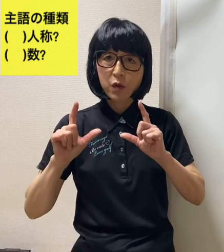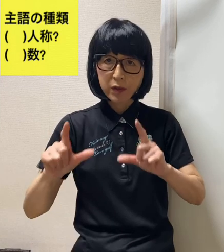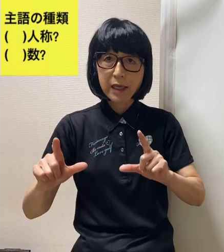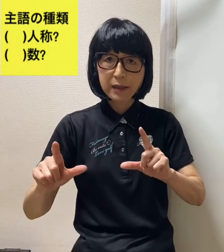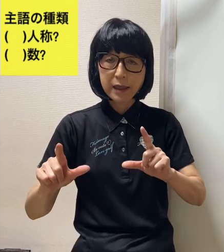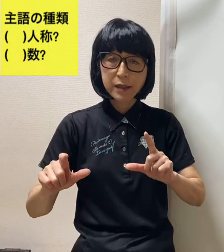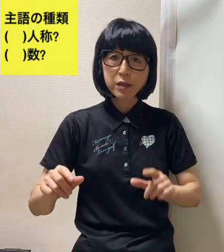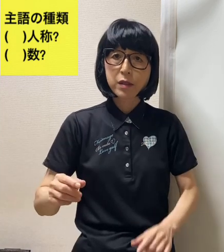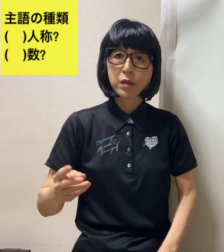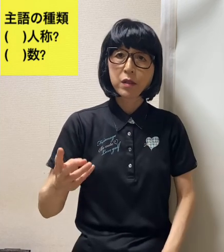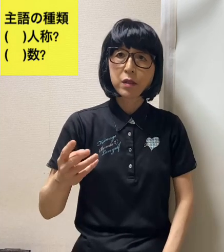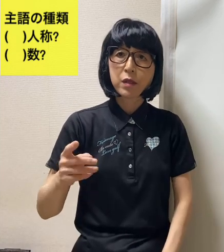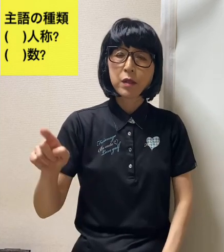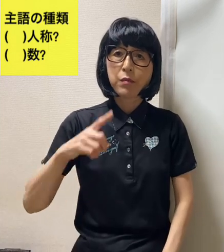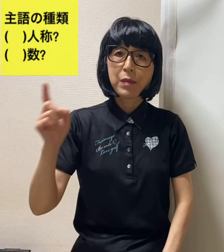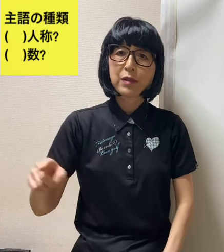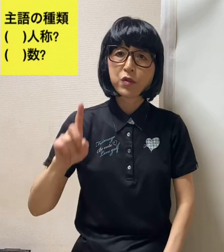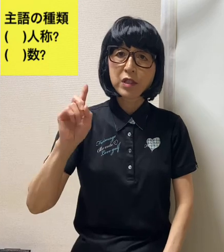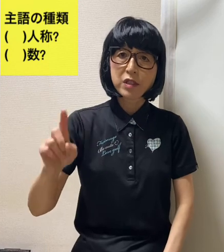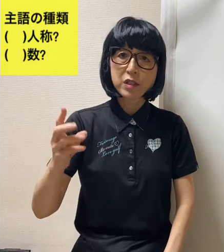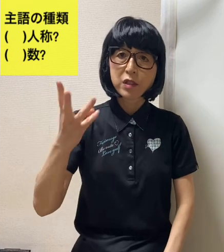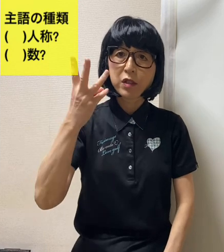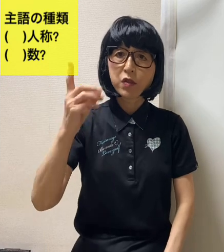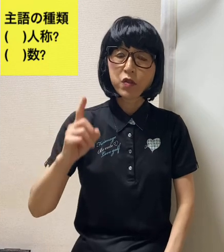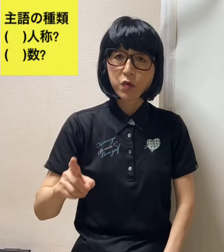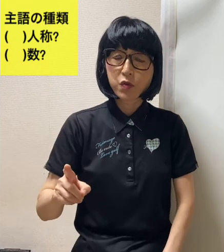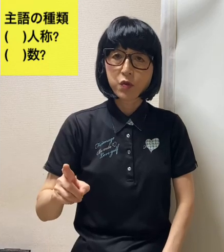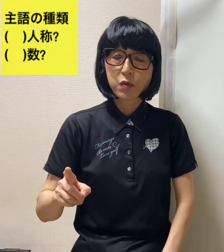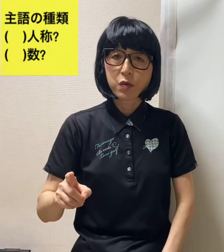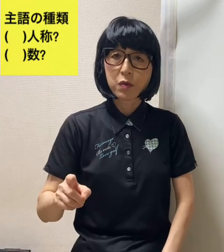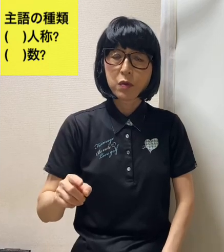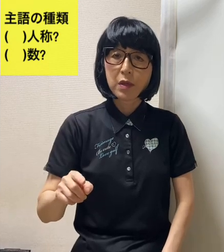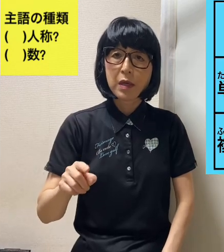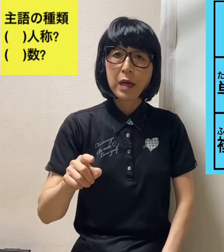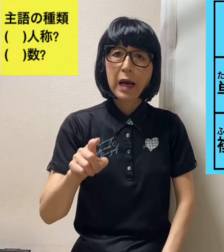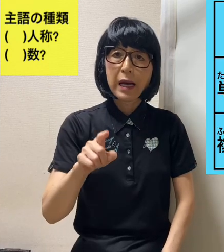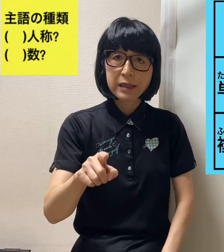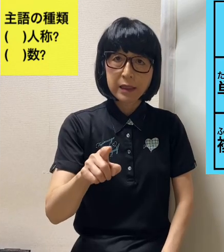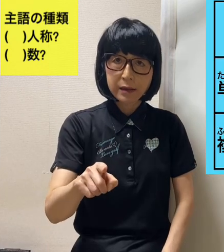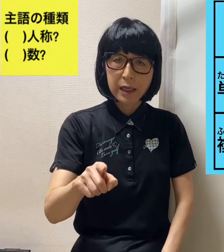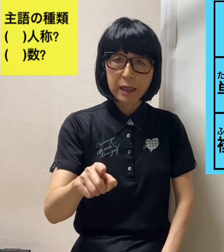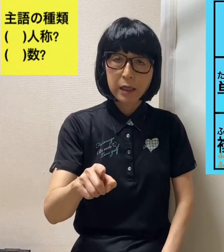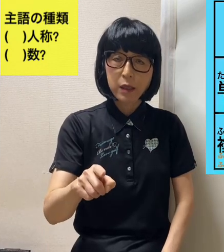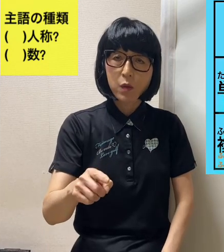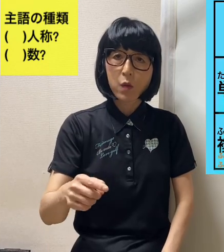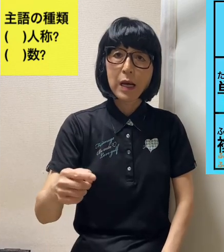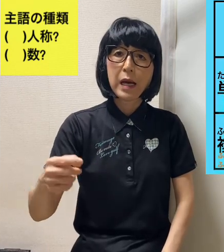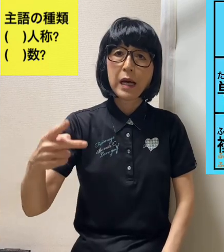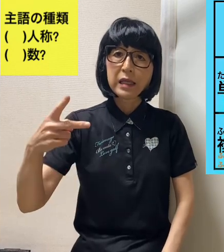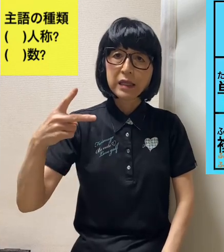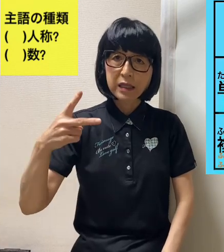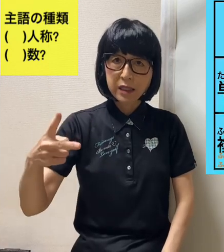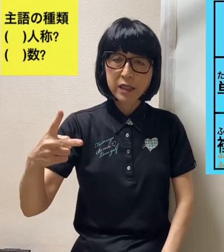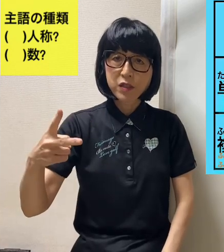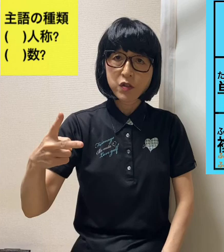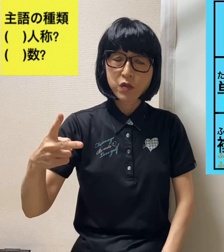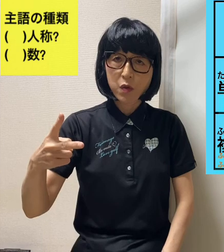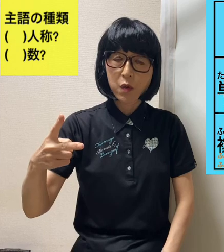では答えです。丸1、 you。 意味はあなたは。二